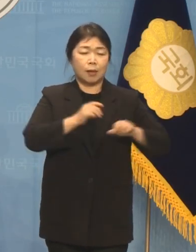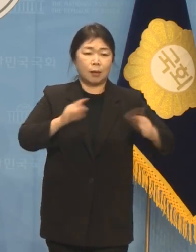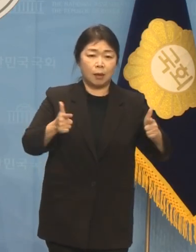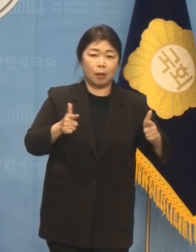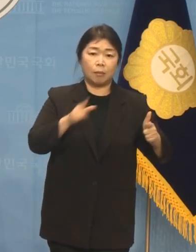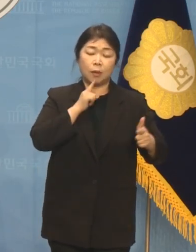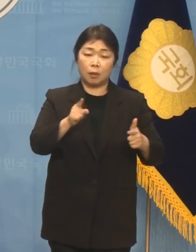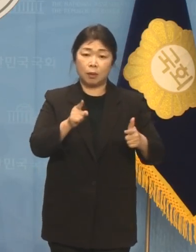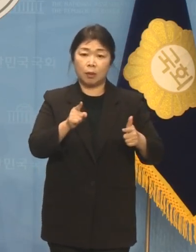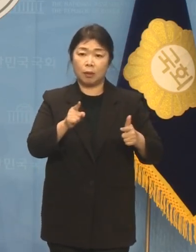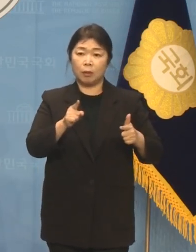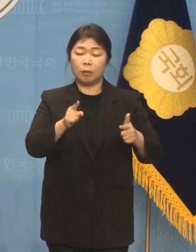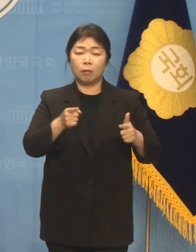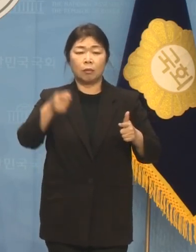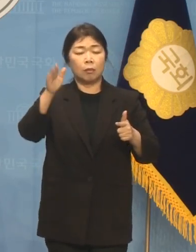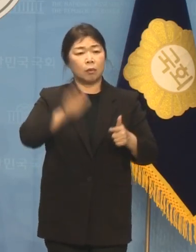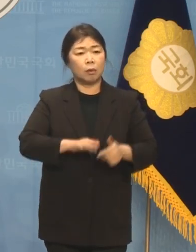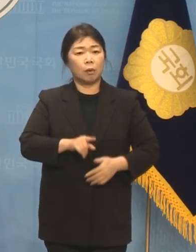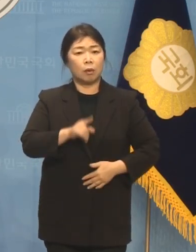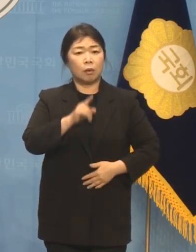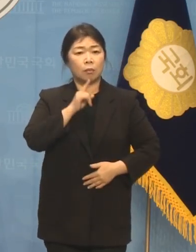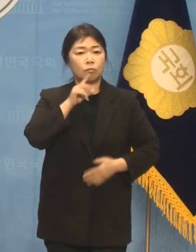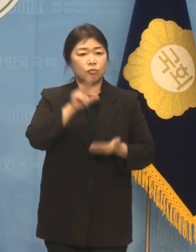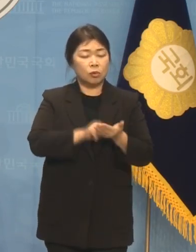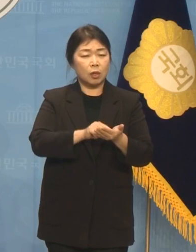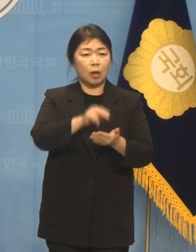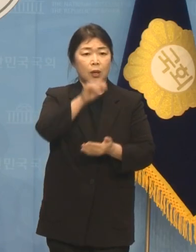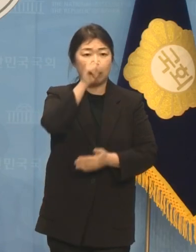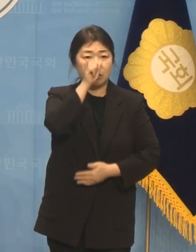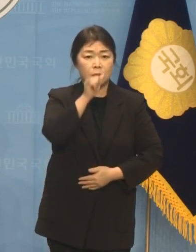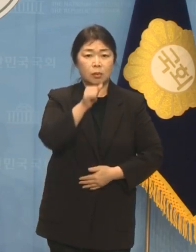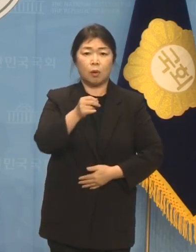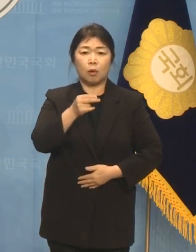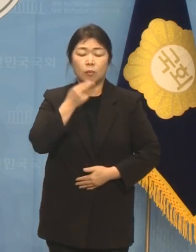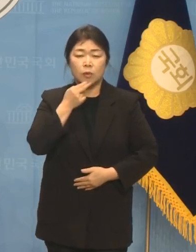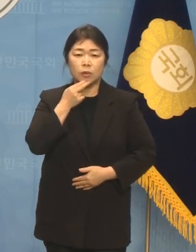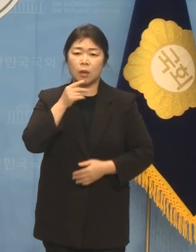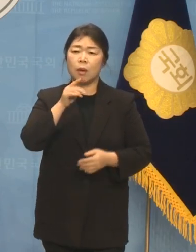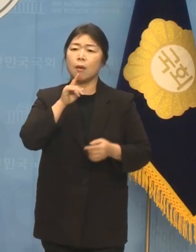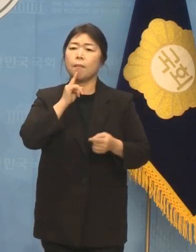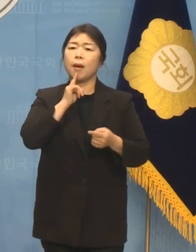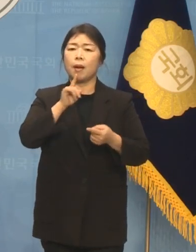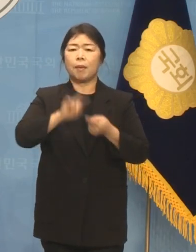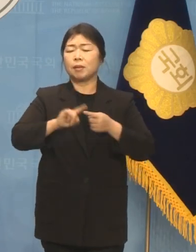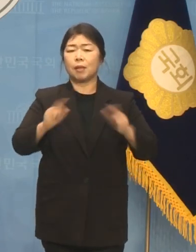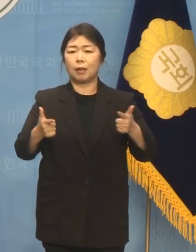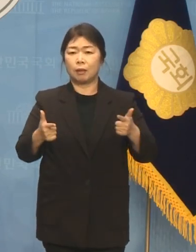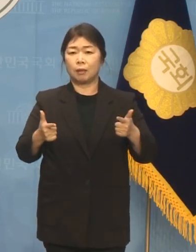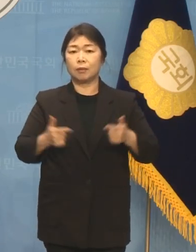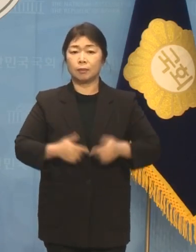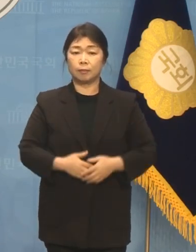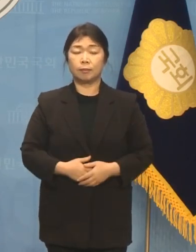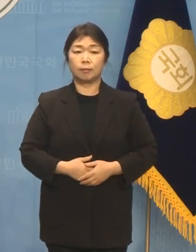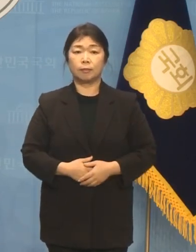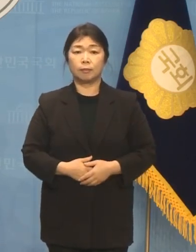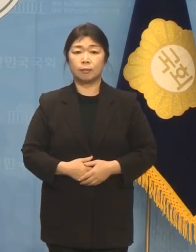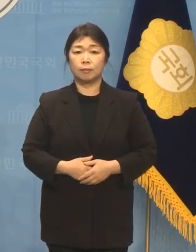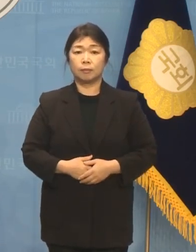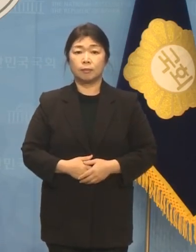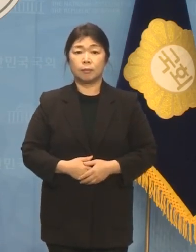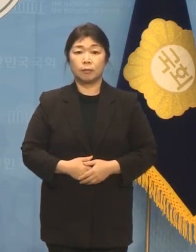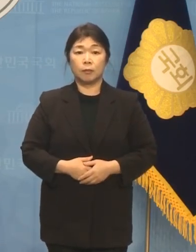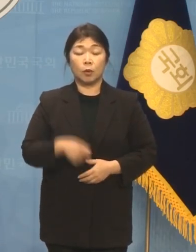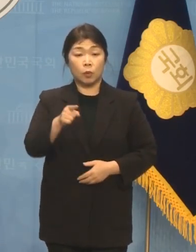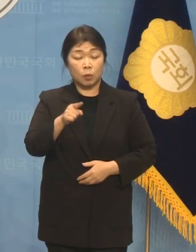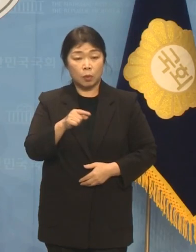했습니다 도대체 문제가 있다는 겁니까 없다는 겁니까 않 변명일뿐입니다